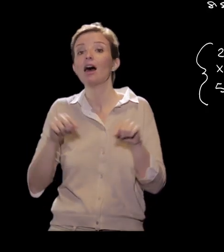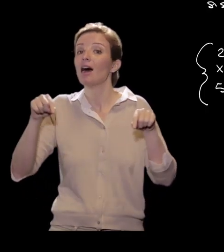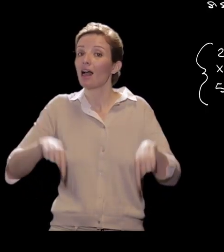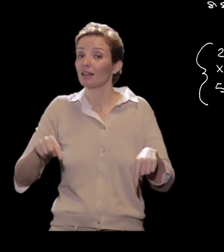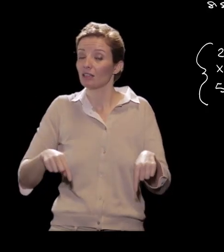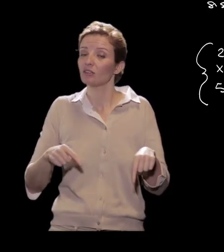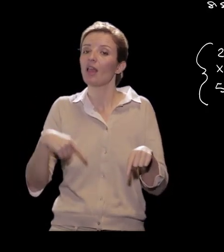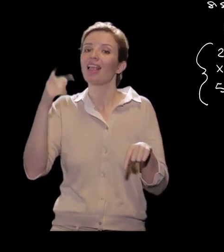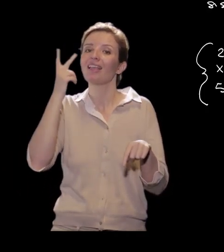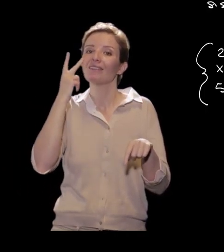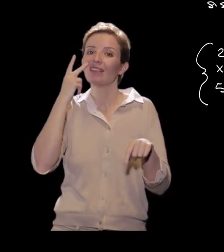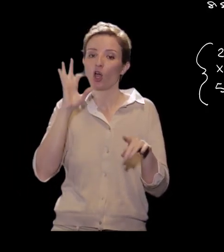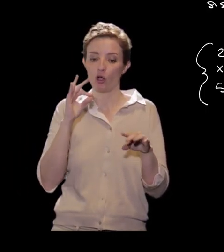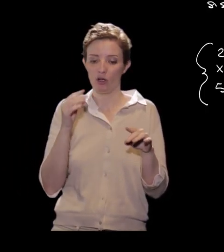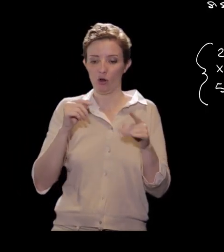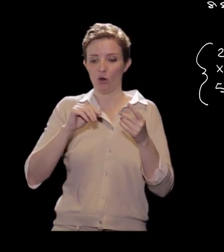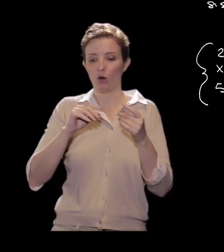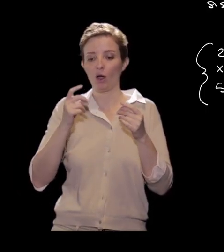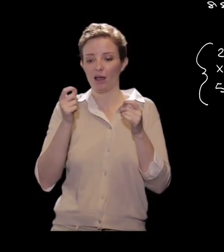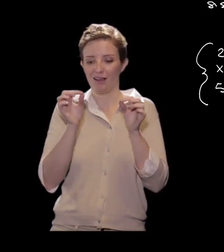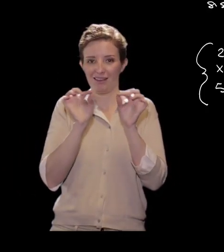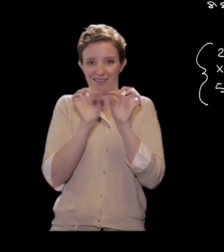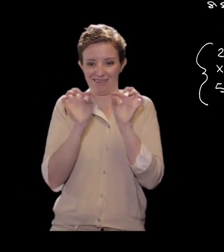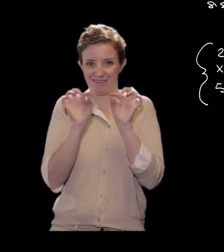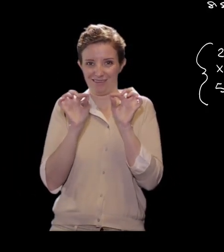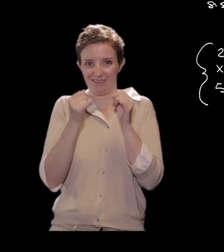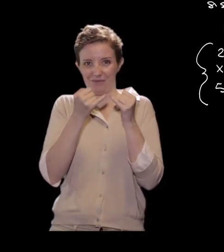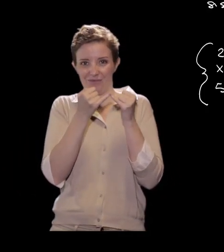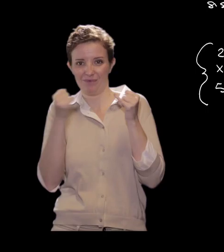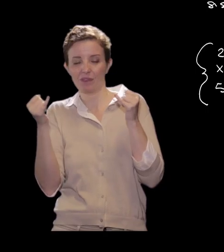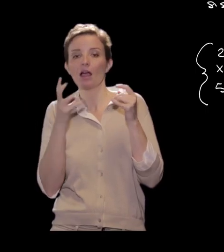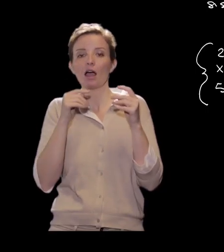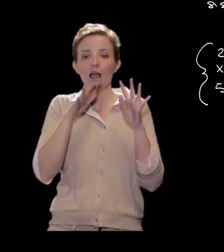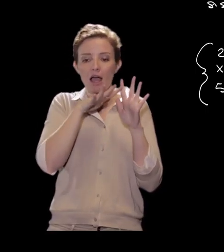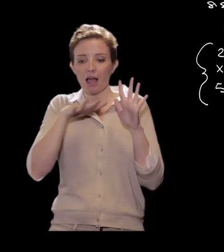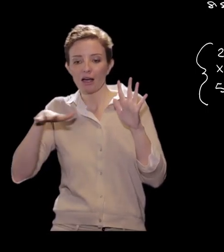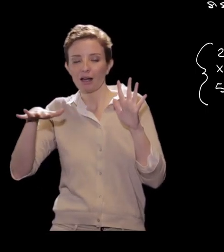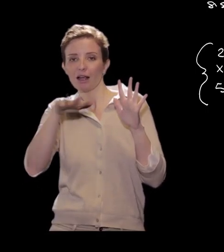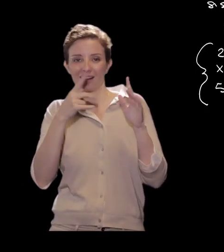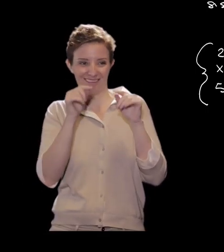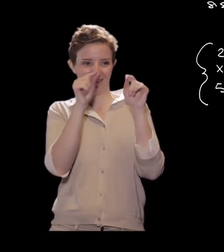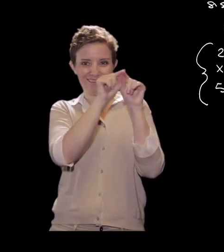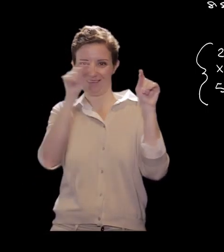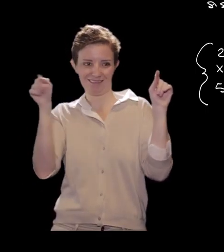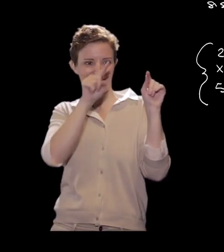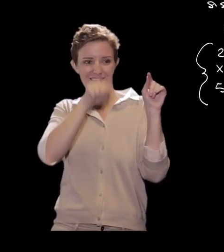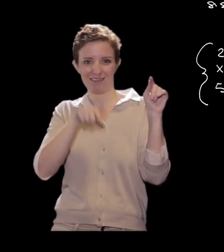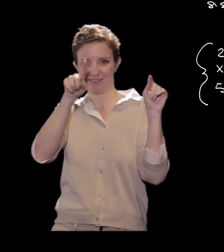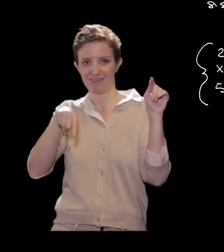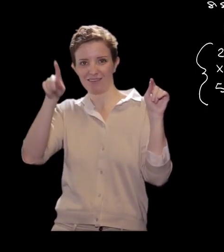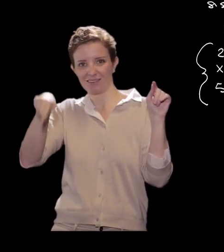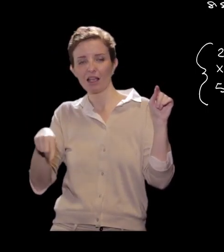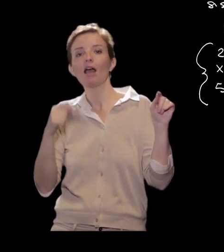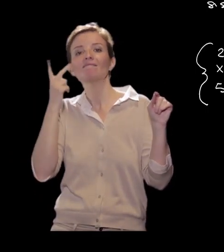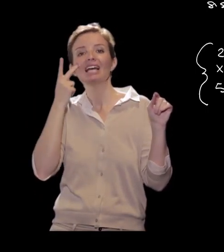a tracciare con una linea continua i campi del nostro del nostro